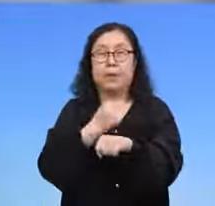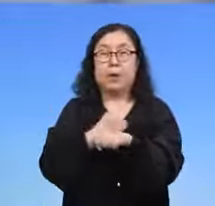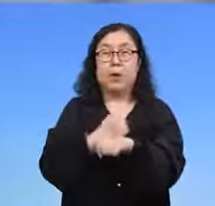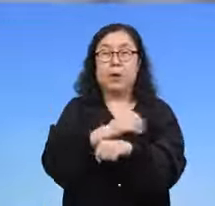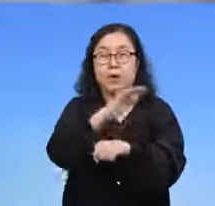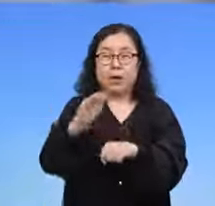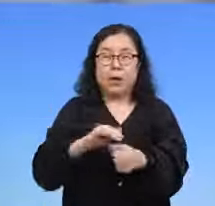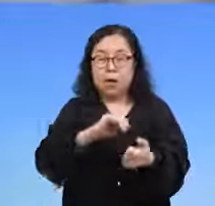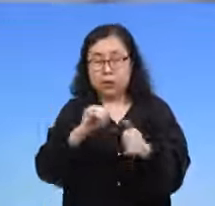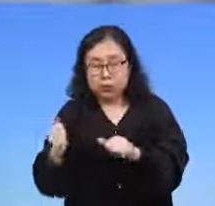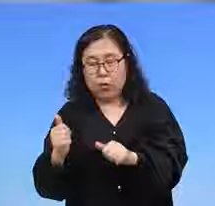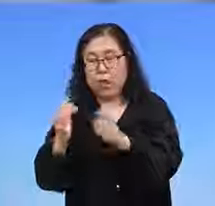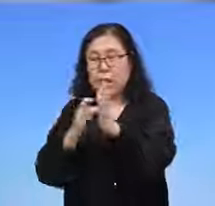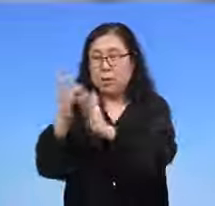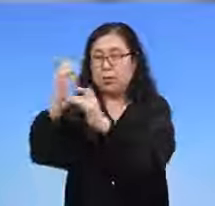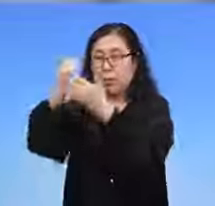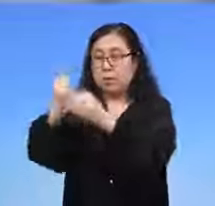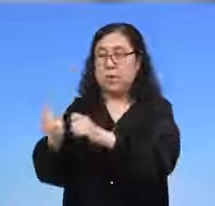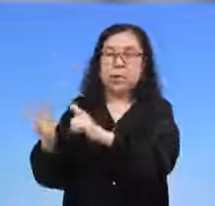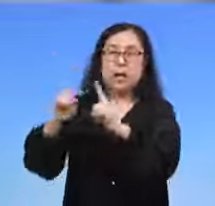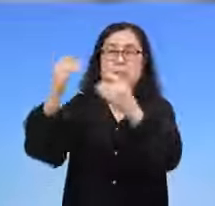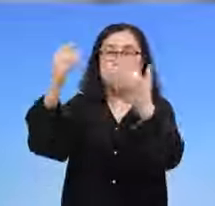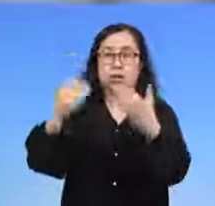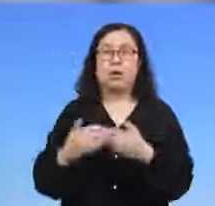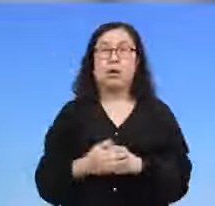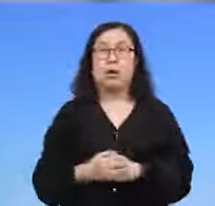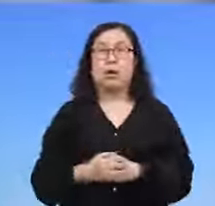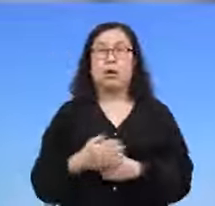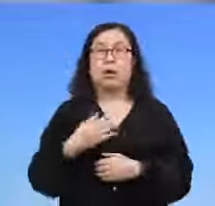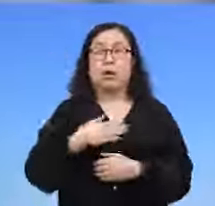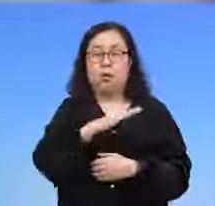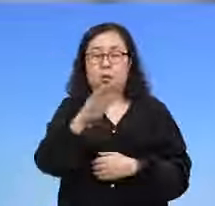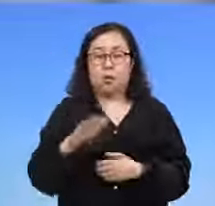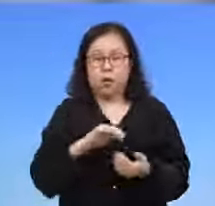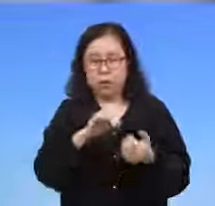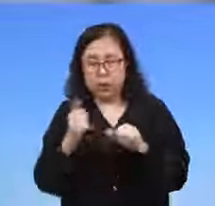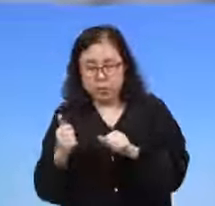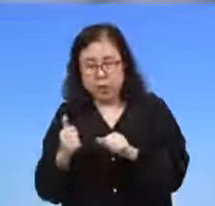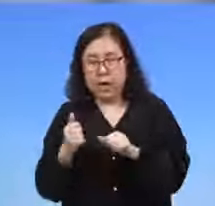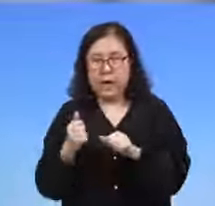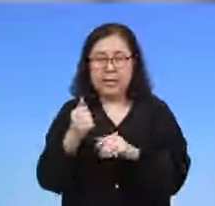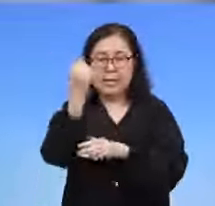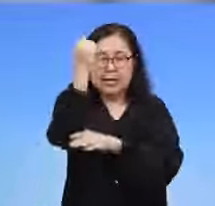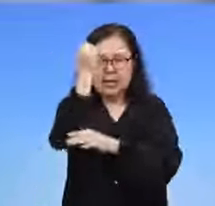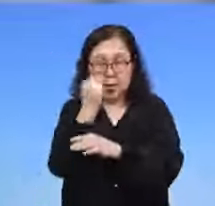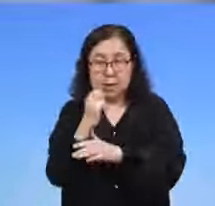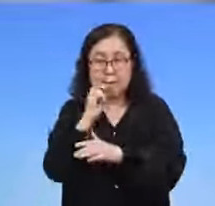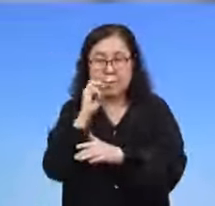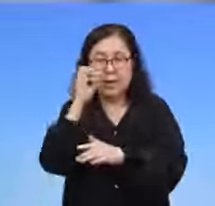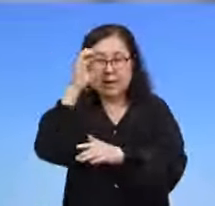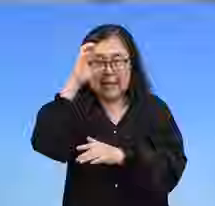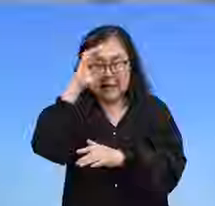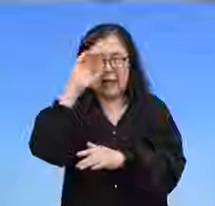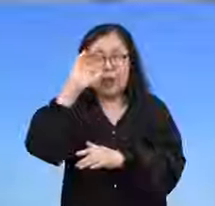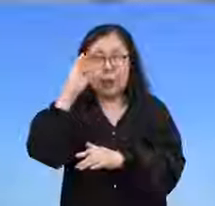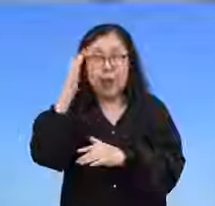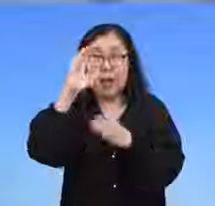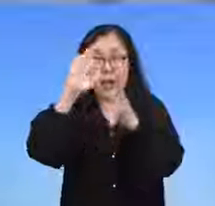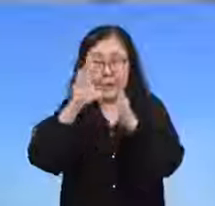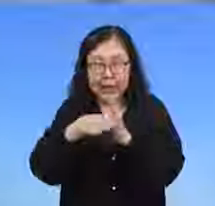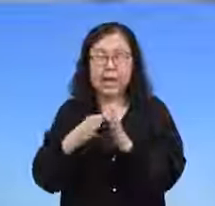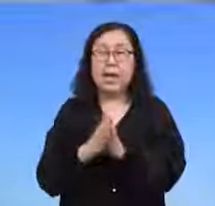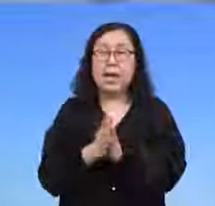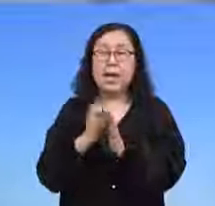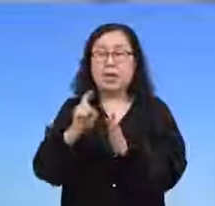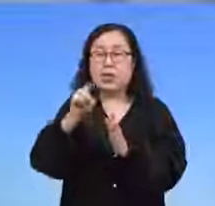됩니다. 우리가 죽어야 그분이 살려주십니다. 우리가 죽어 썩어지는 미랄이 될 때 거기에